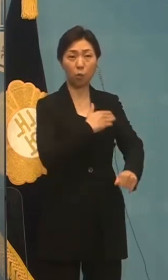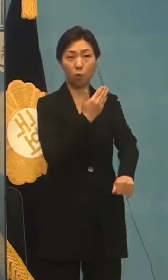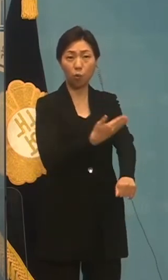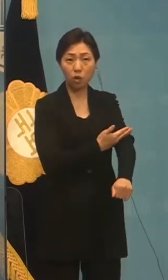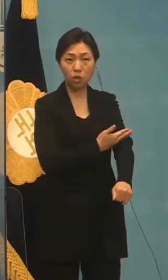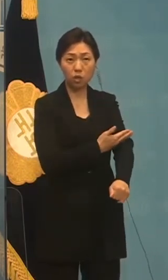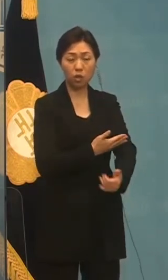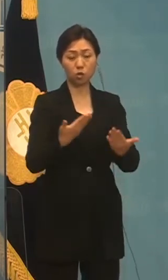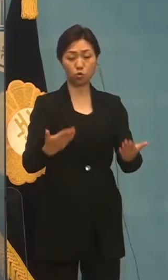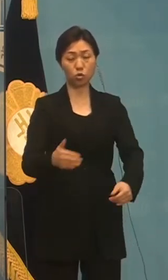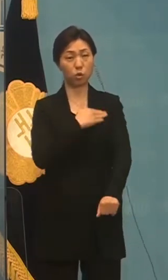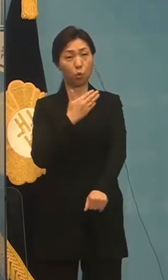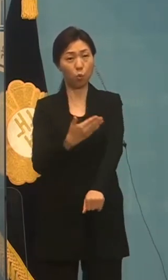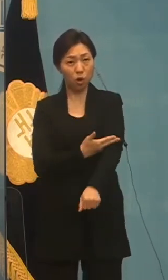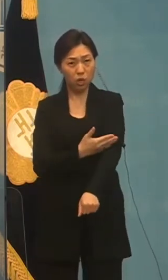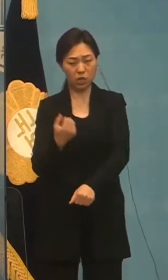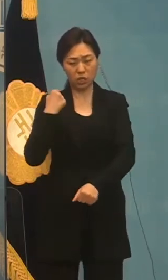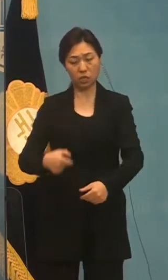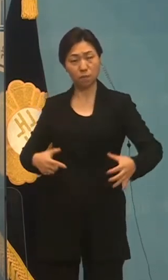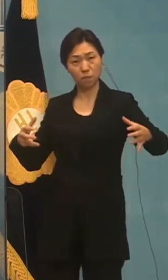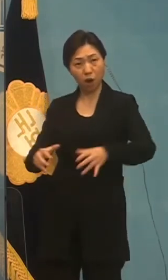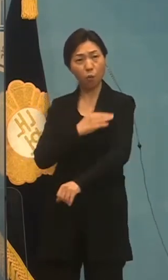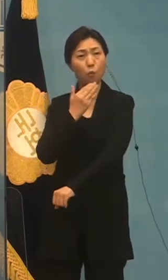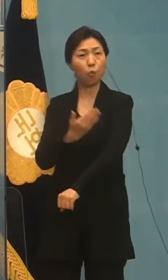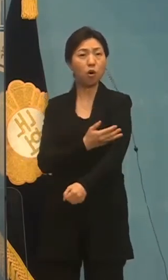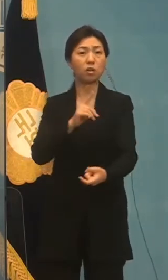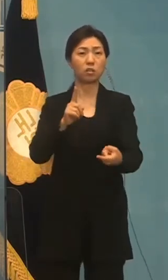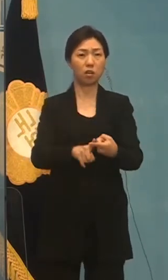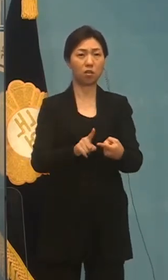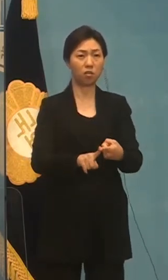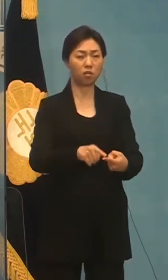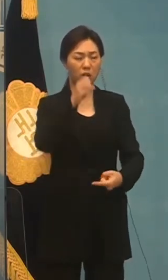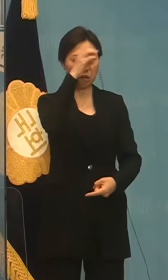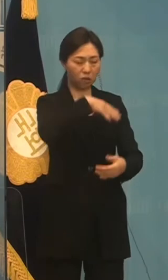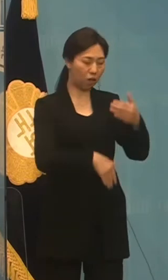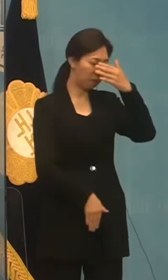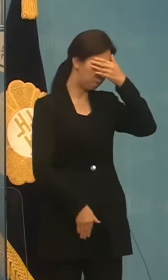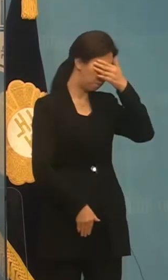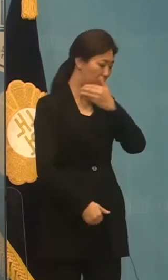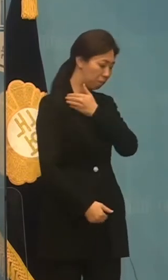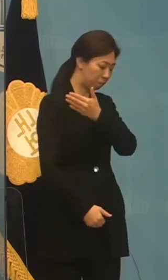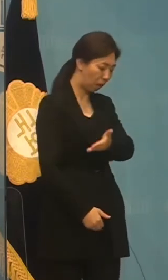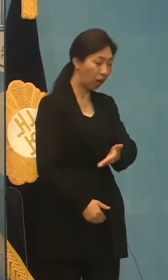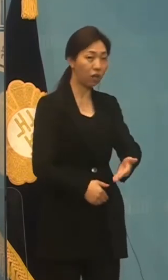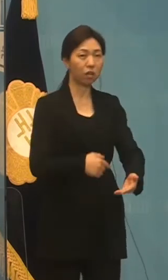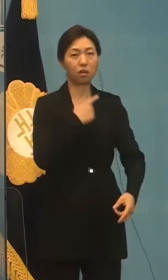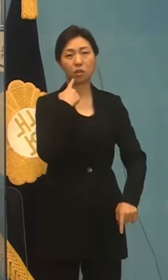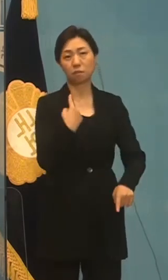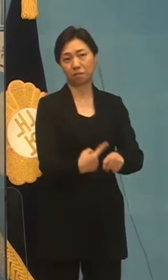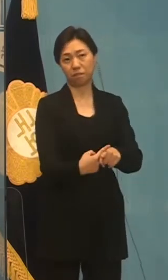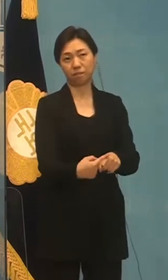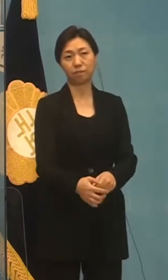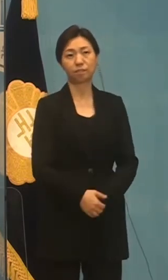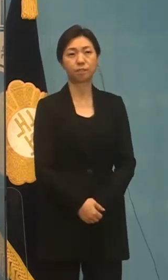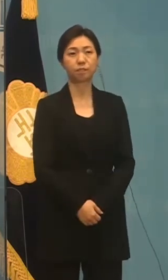여가의 권리, 단결할 권리에 대해서는 무관심하거나 무책임합니다.